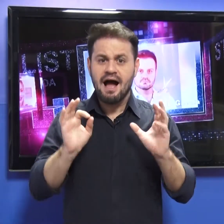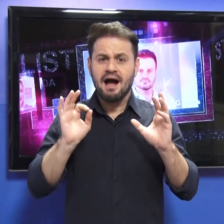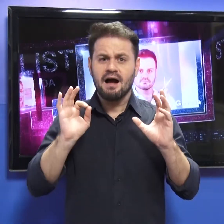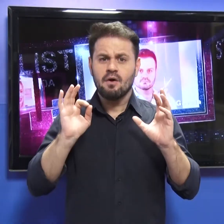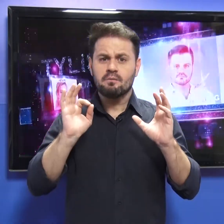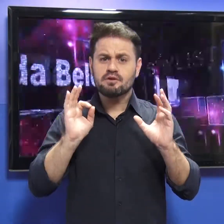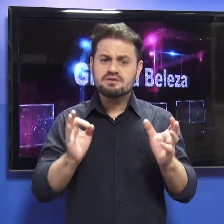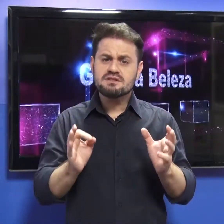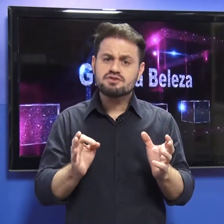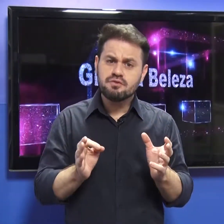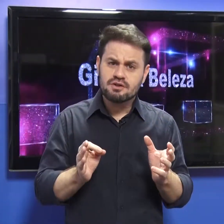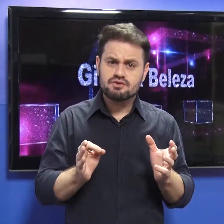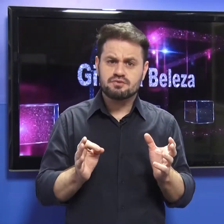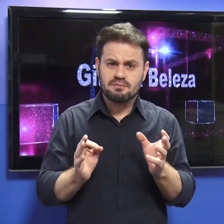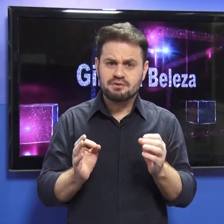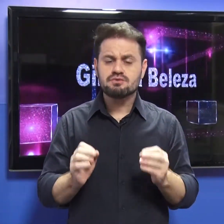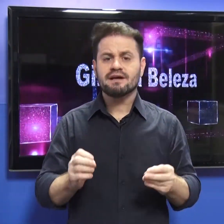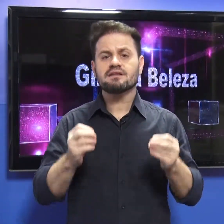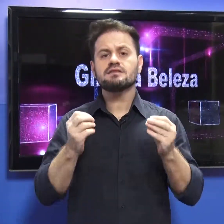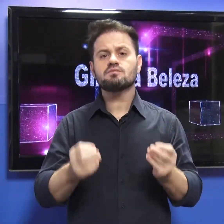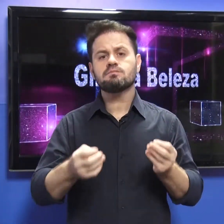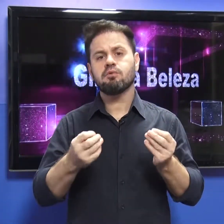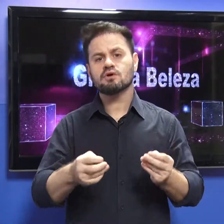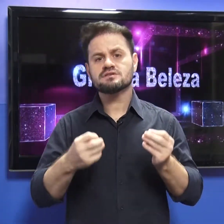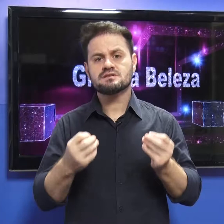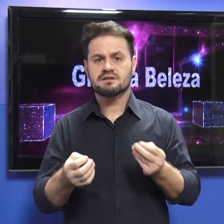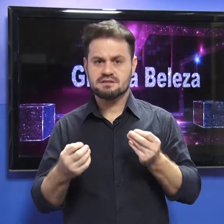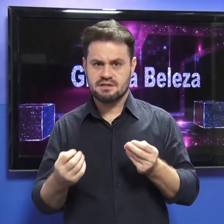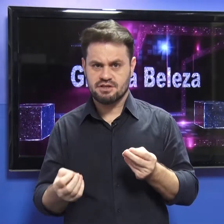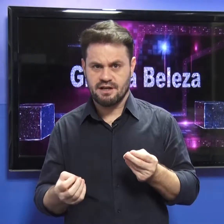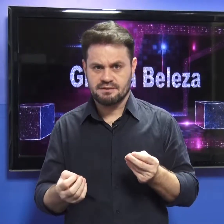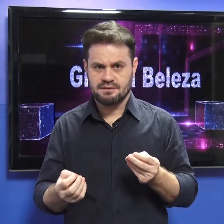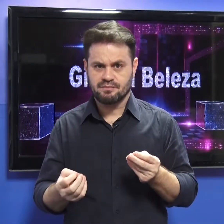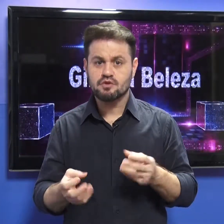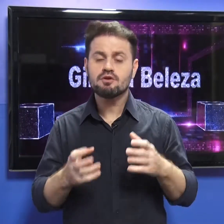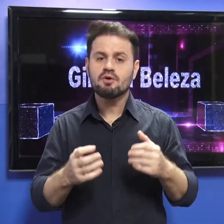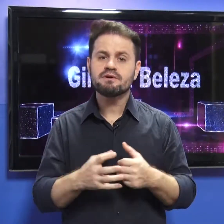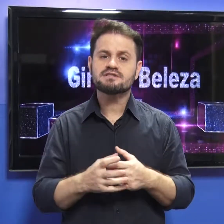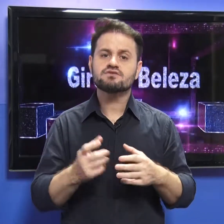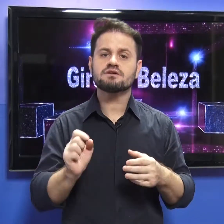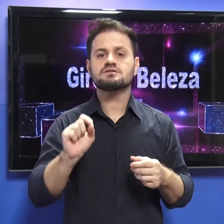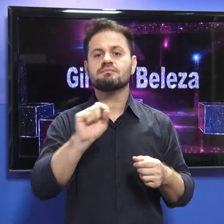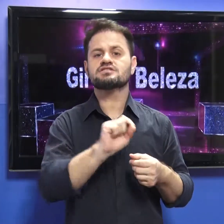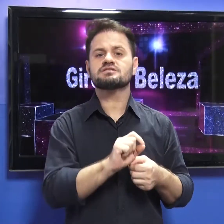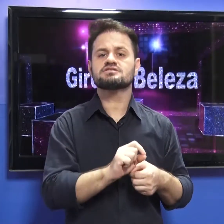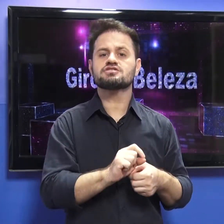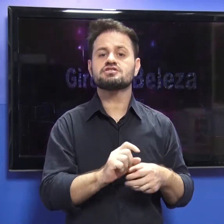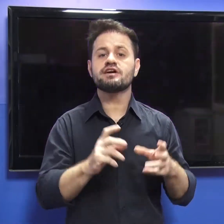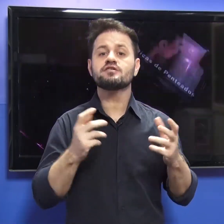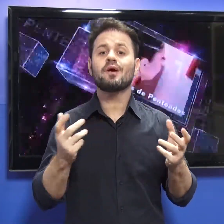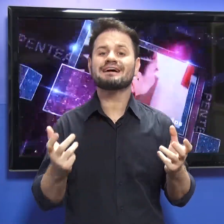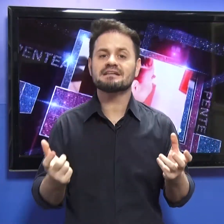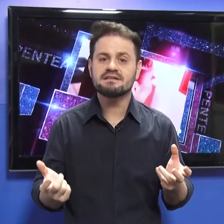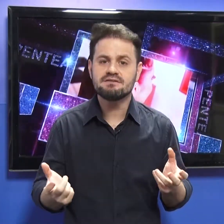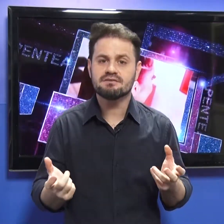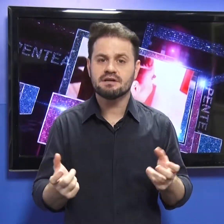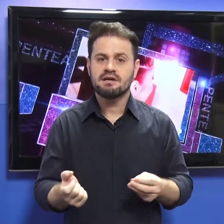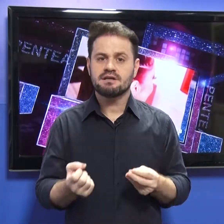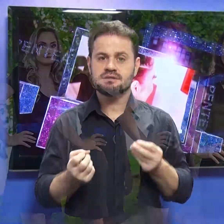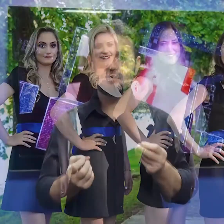produção de fotos de formatura ela não pode ser exagerada normalmente as fotos são batidas de dia e o ar livre então